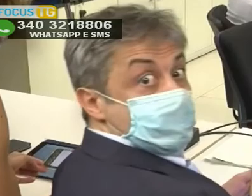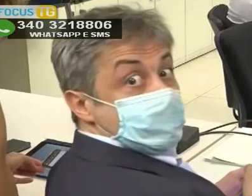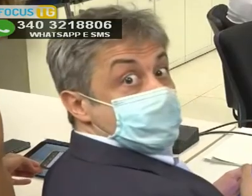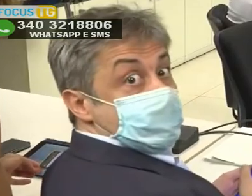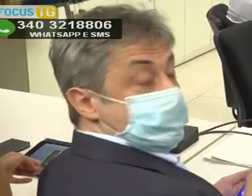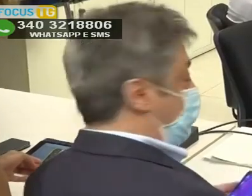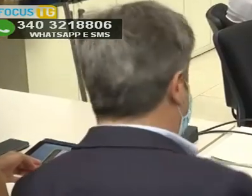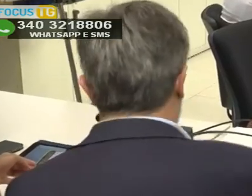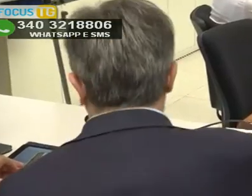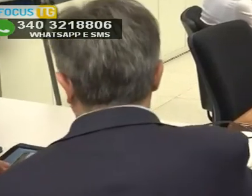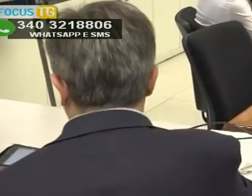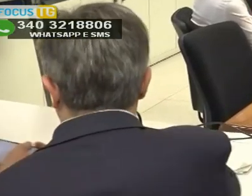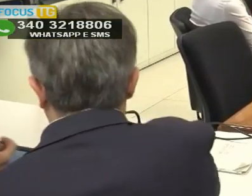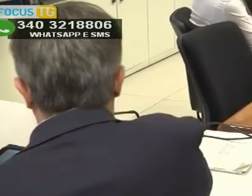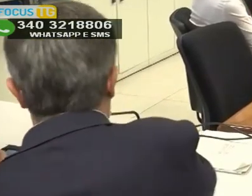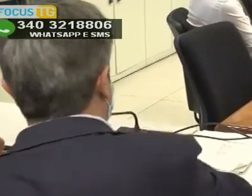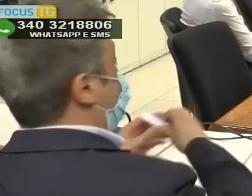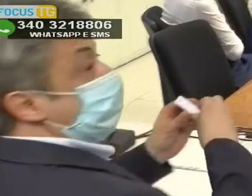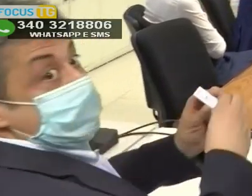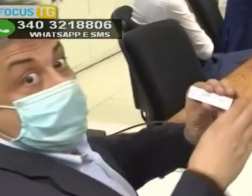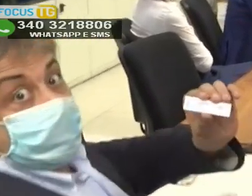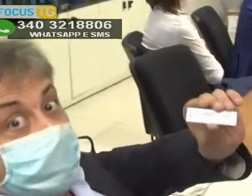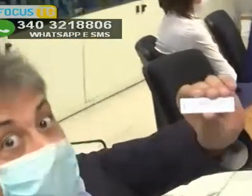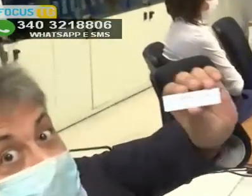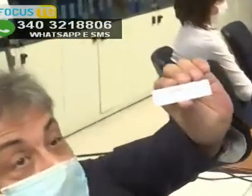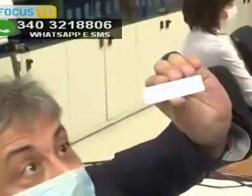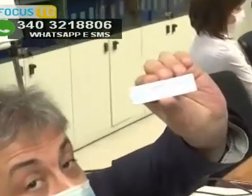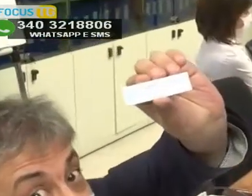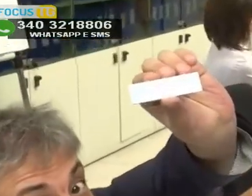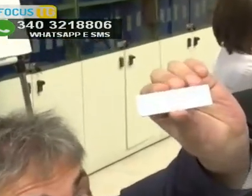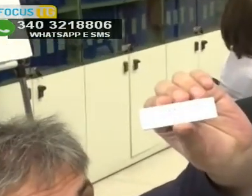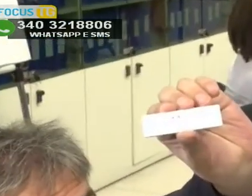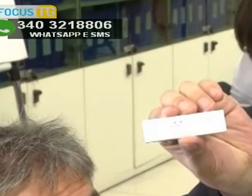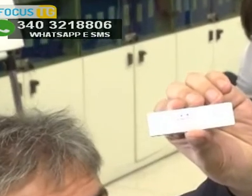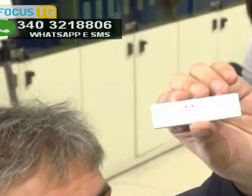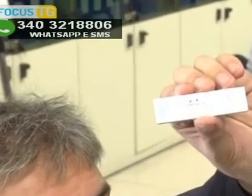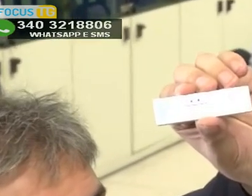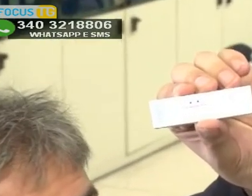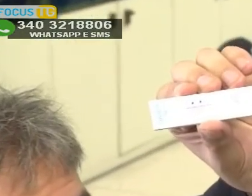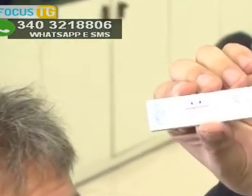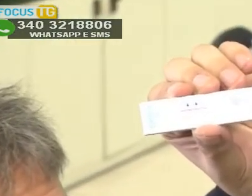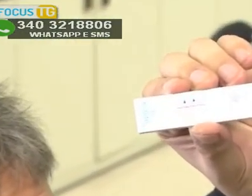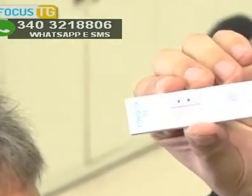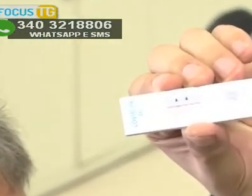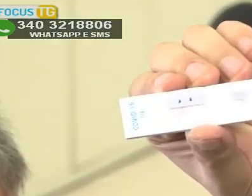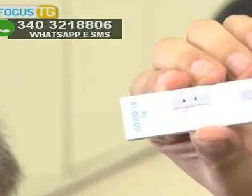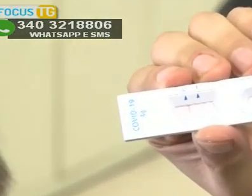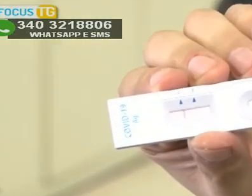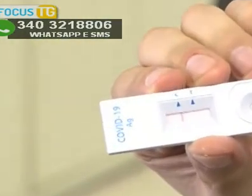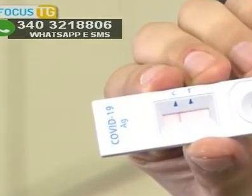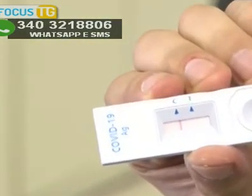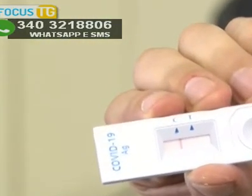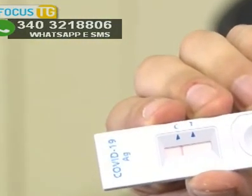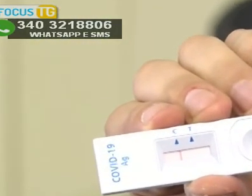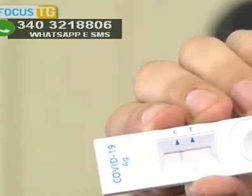noi e li confermiamo. Tenete presente però che la velocità dell'analisi